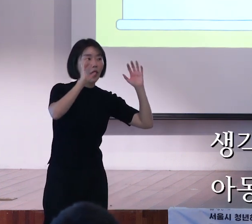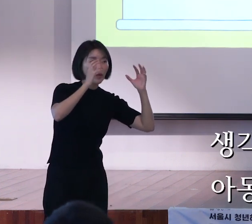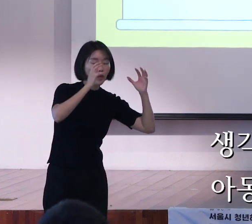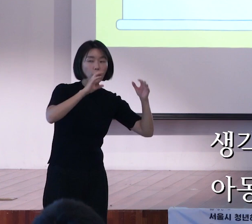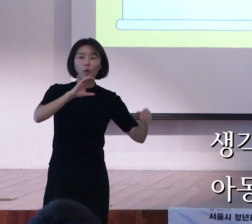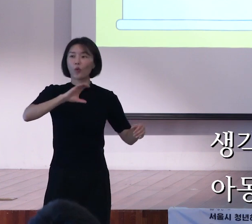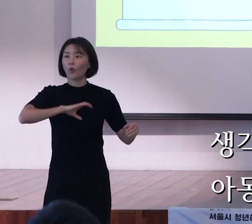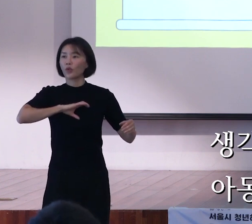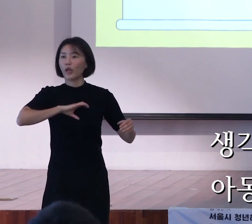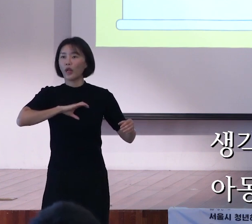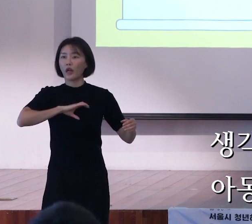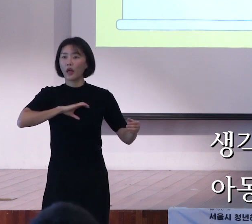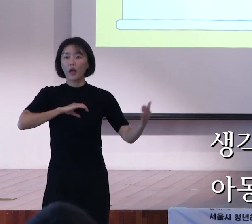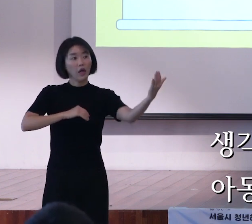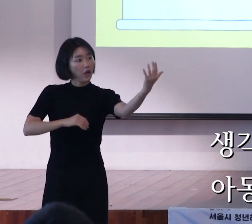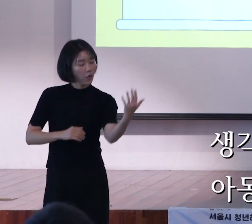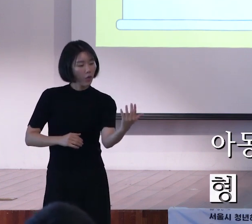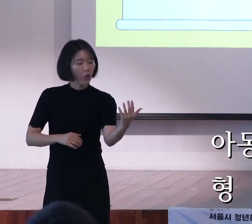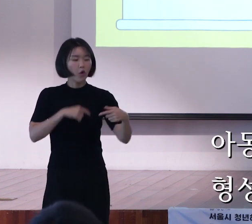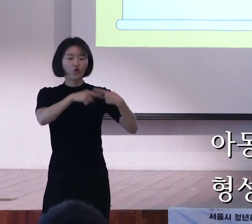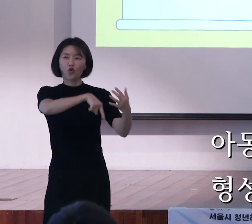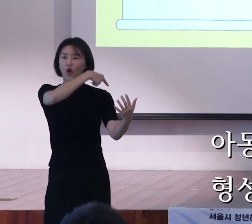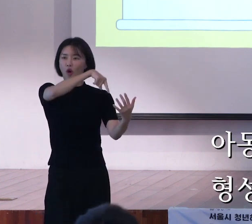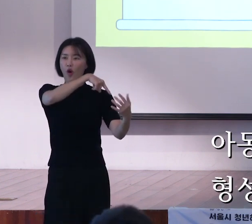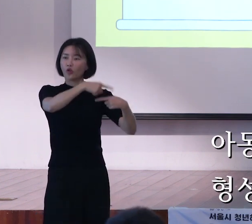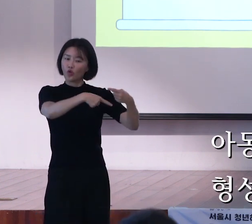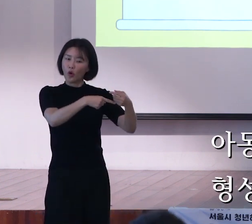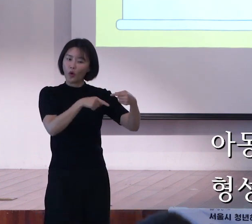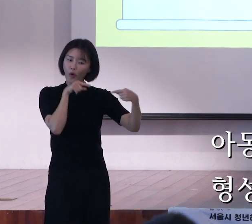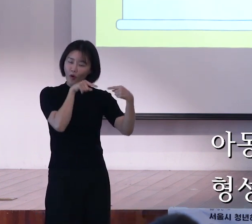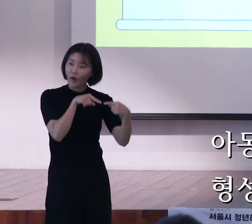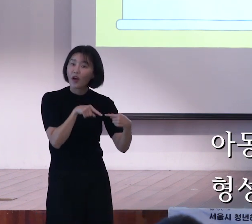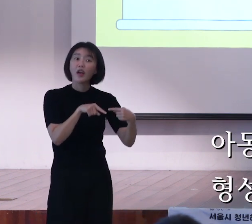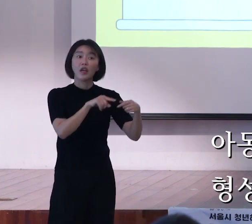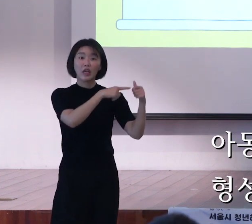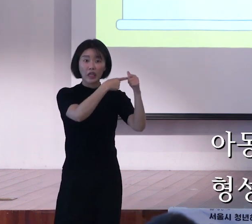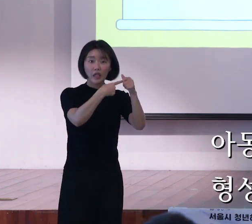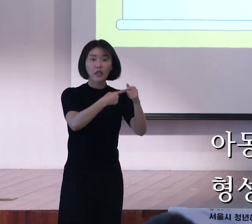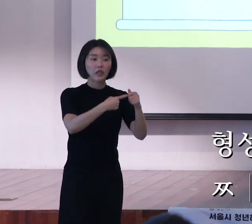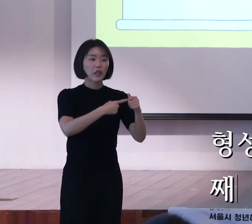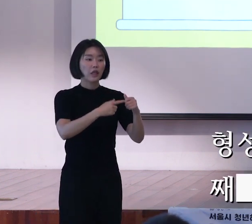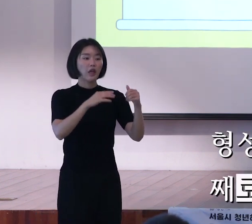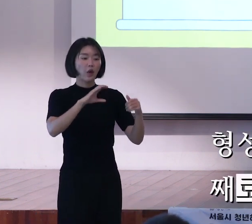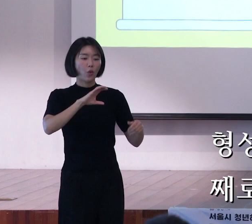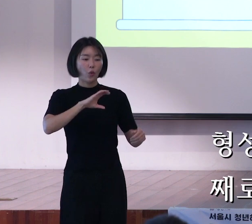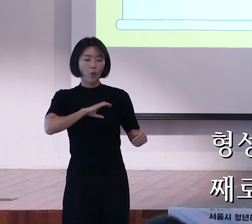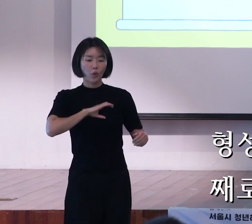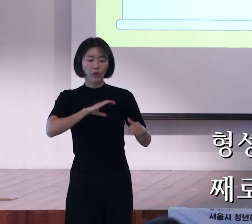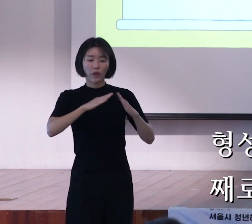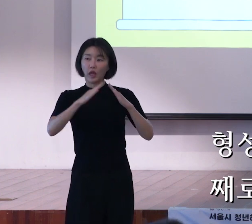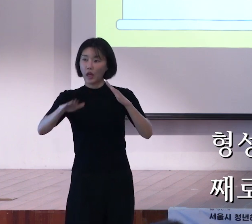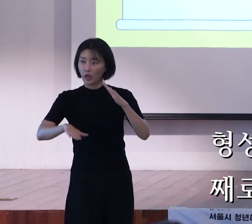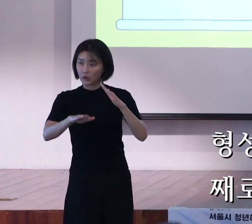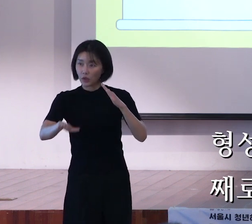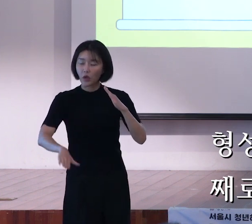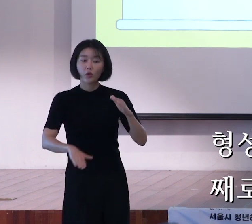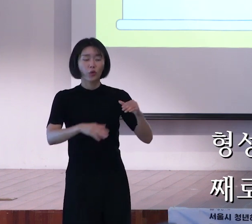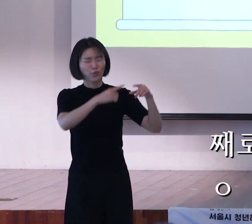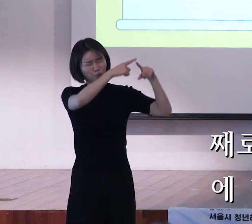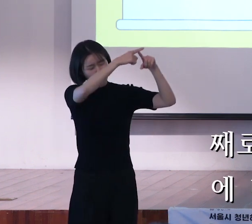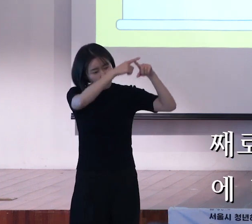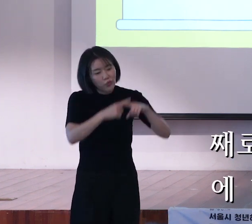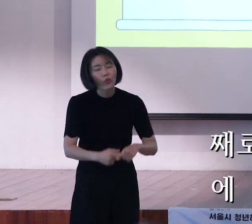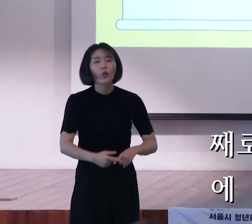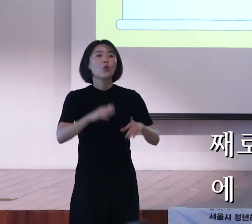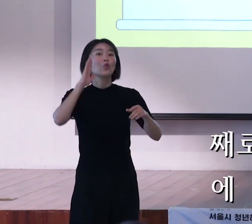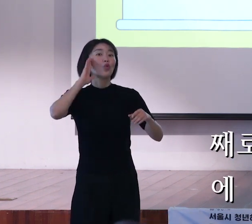애착 형성하기에 대해서 첫 번째로 농아동, 포다 가정에 대한 수어 교육이 저는 필요하다고 생각을